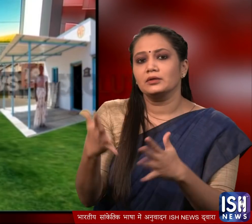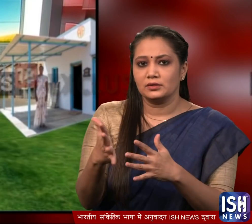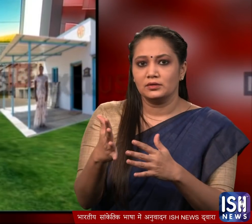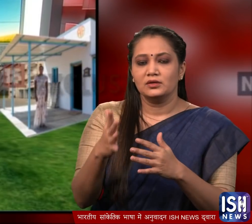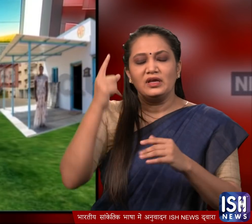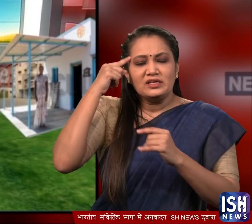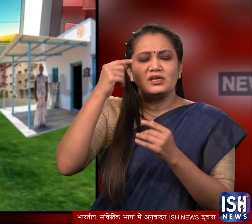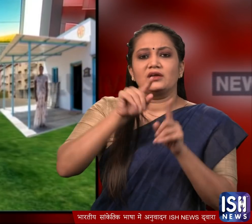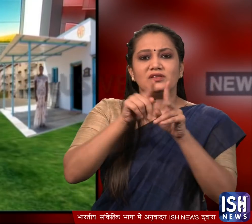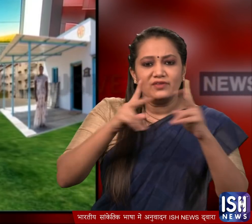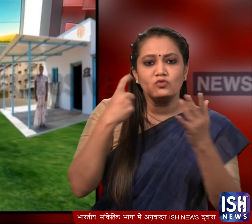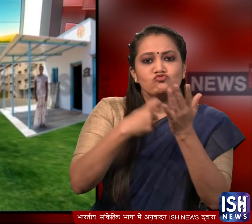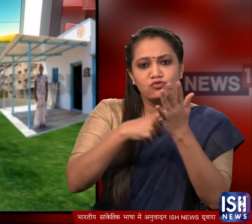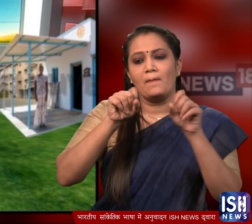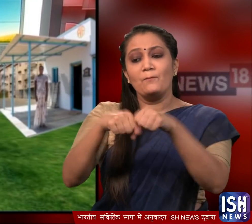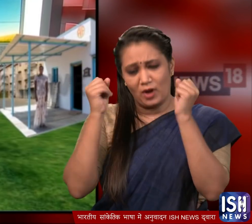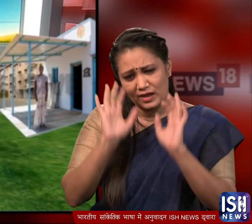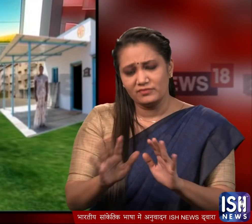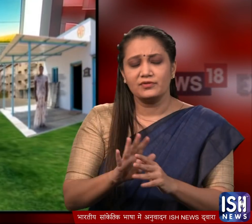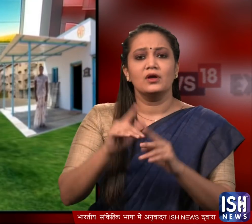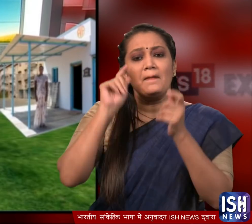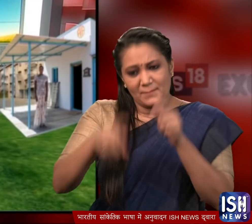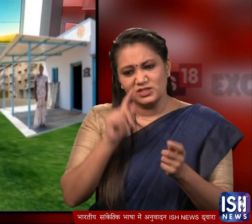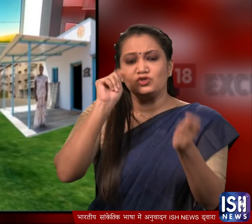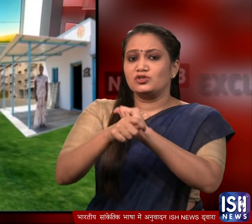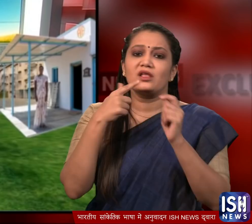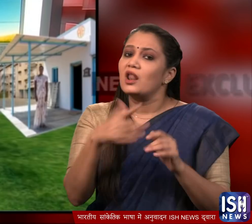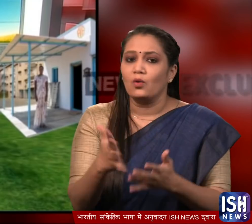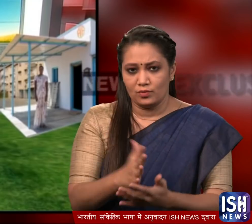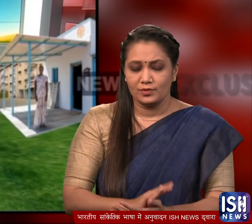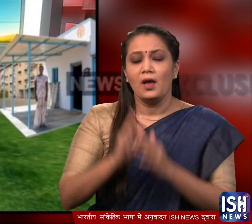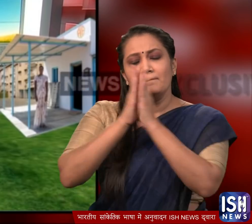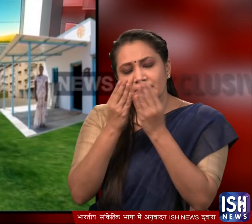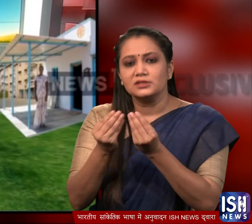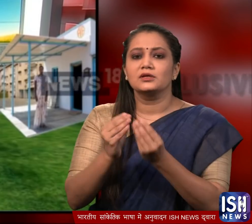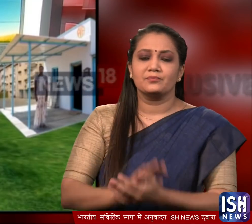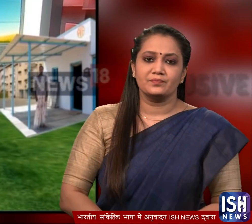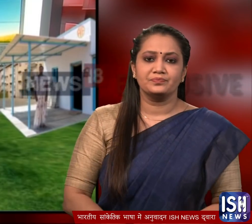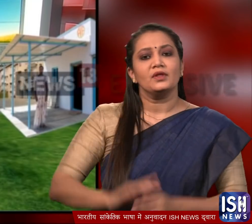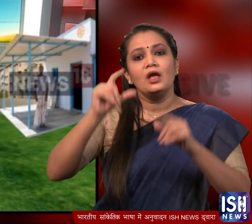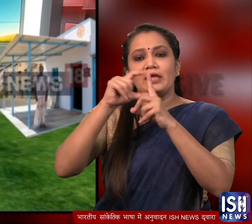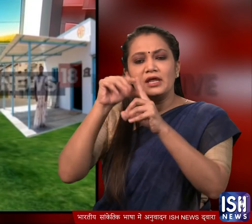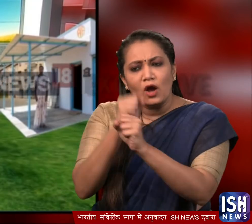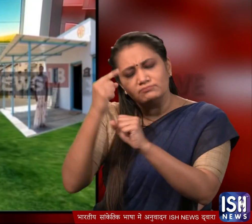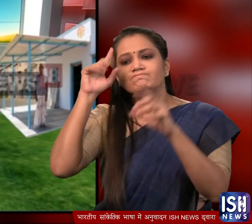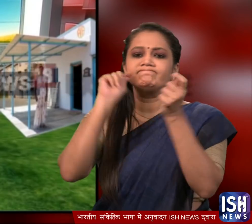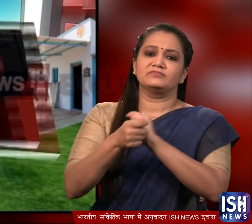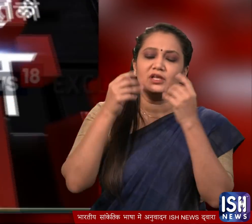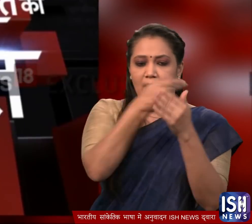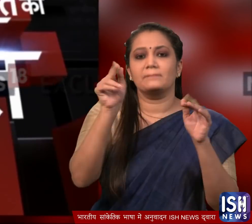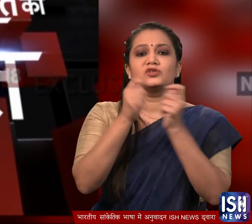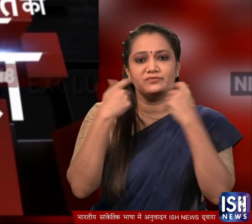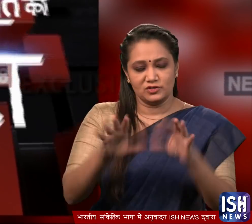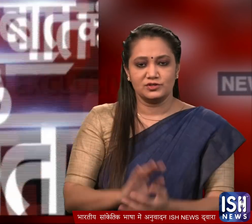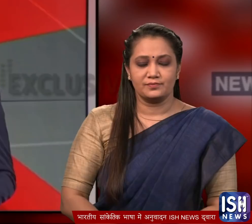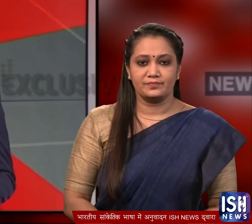थी और राष्ट्रीय खाद्य सुरक्षा अधिनियम का हवाला देते हुए योजना में बदलाव नहीं करने की अपील की थी, जिसकी वजह से ही दिल्ली सरकार को यह फैसला करना